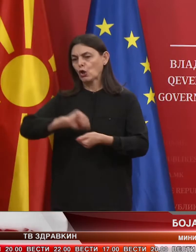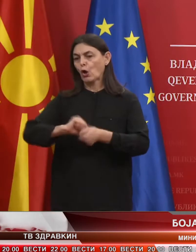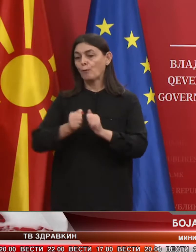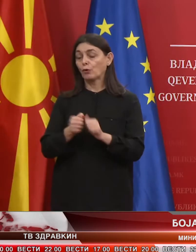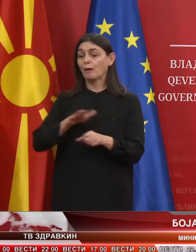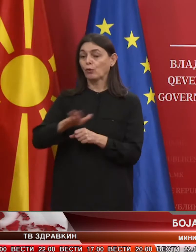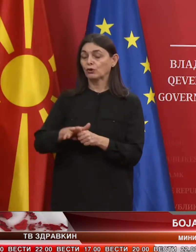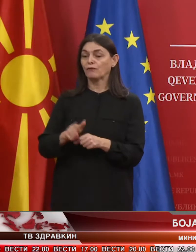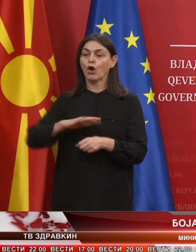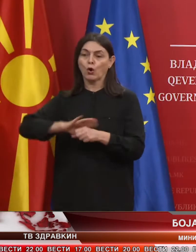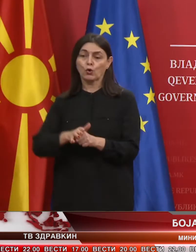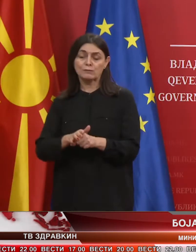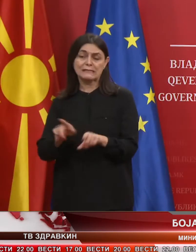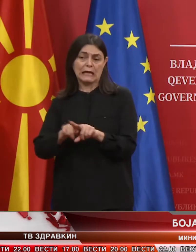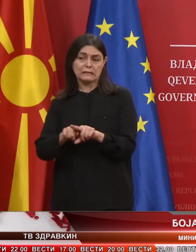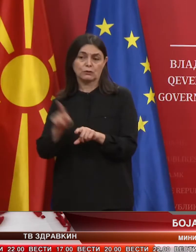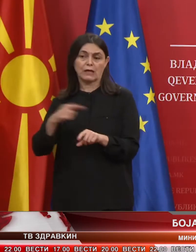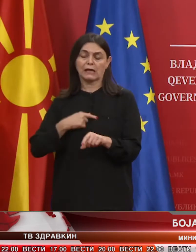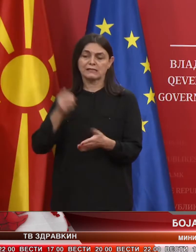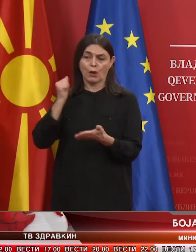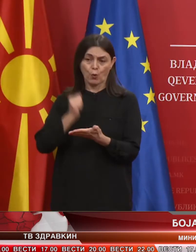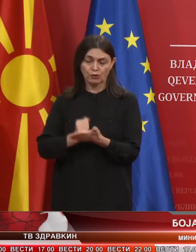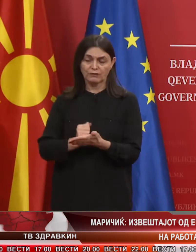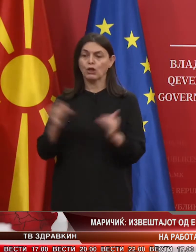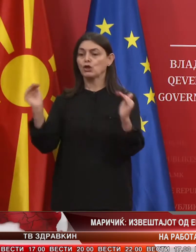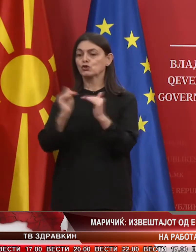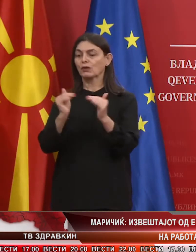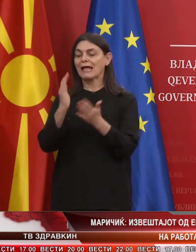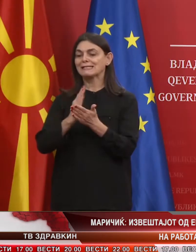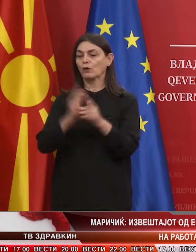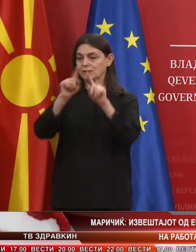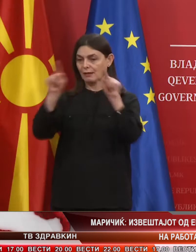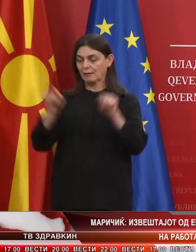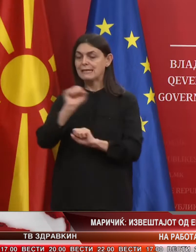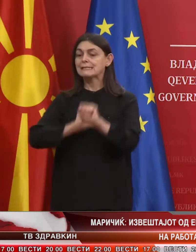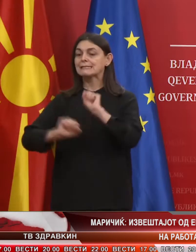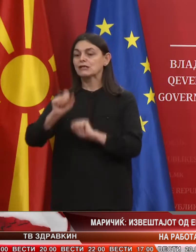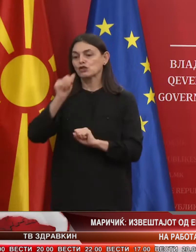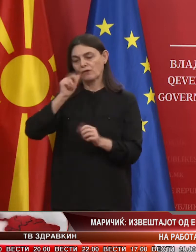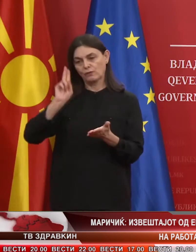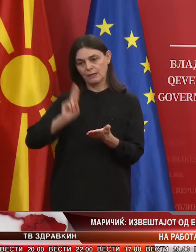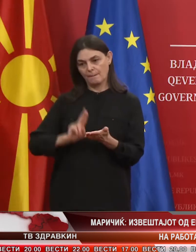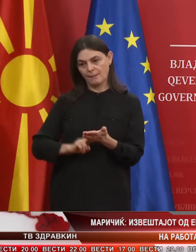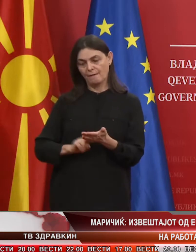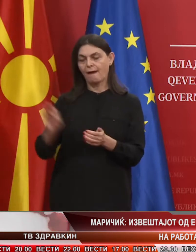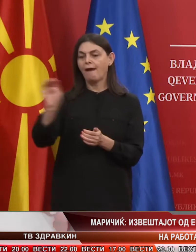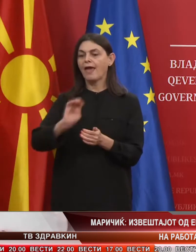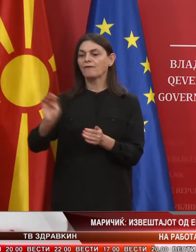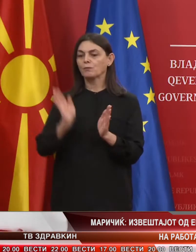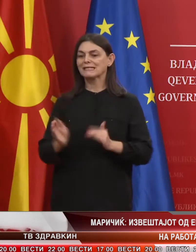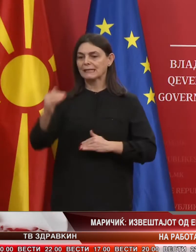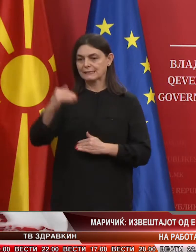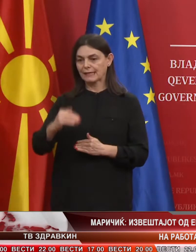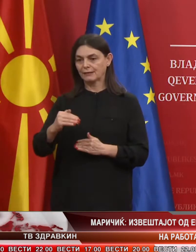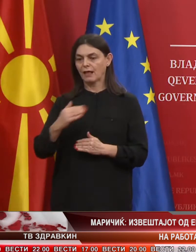против корупцијата. Воедно и се констатира усогласеност на законската рамка за заштита на човековите права со европските стандарди